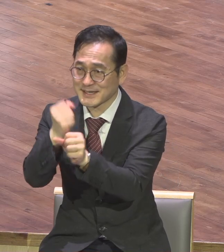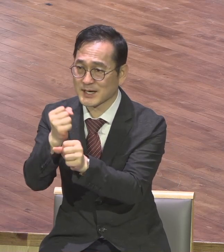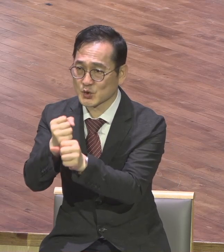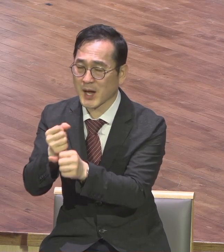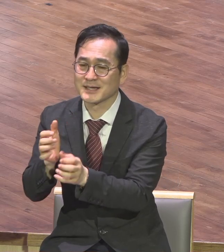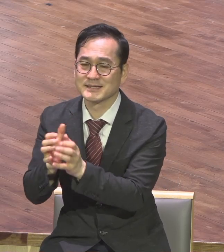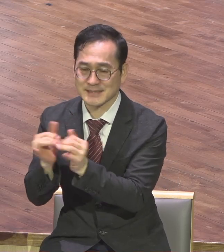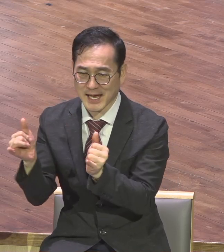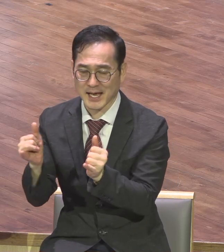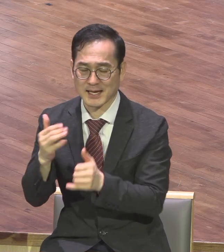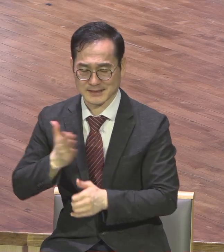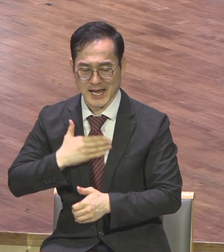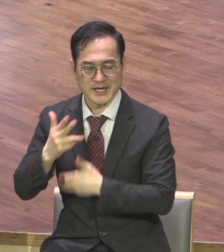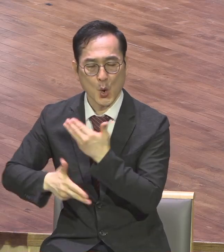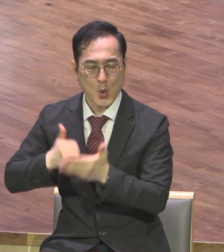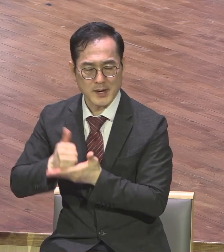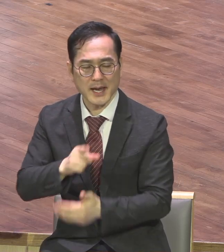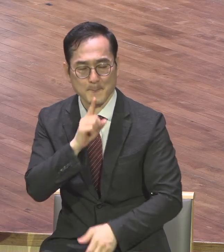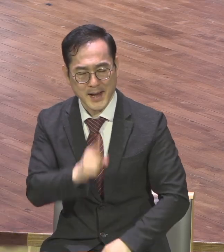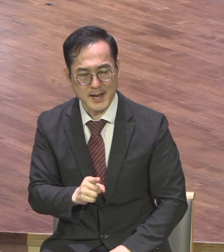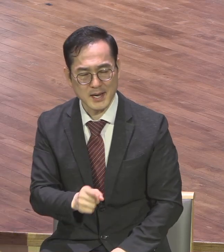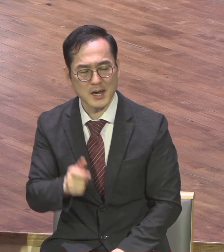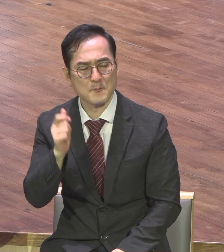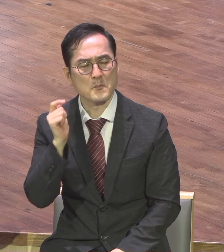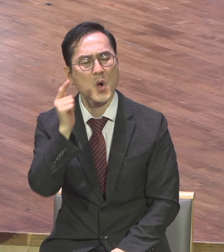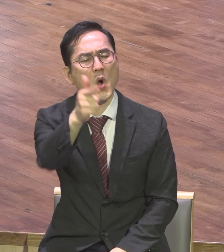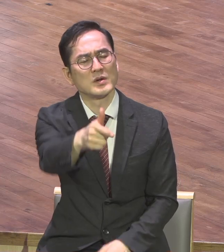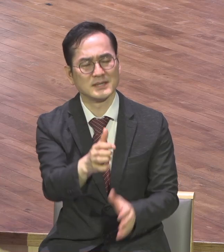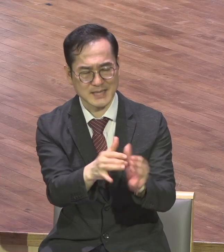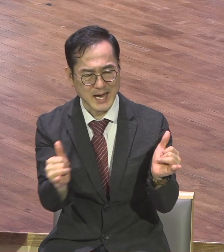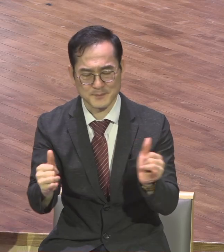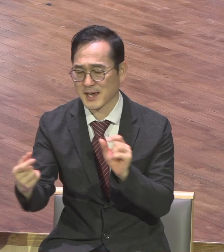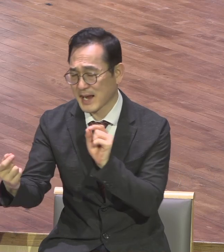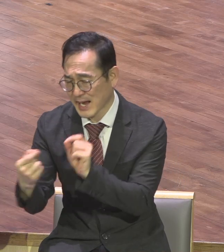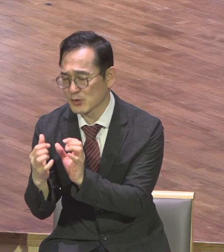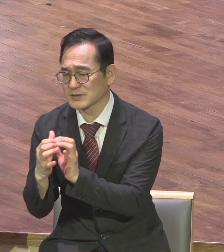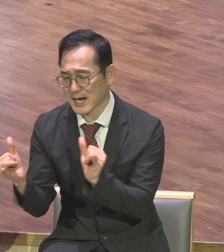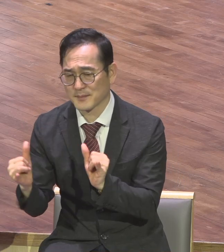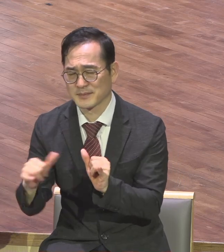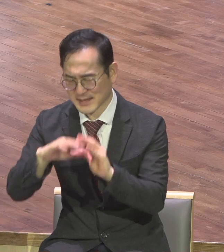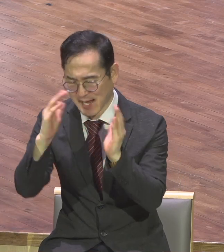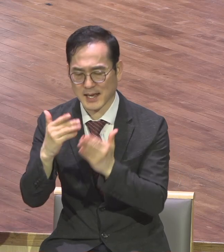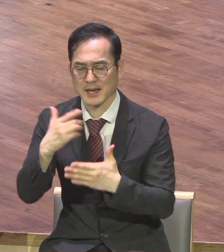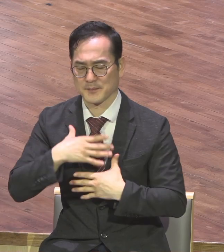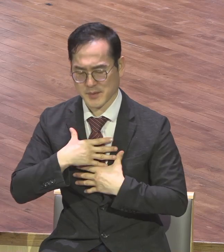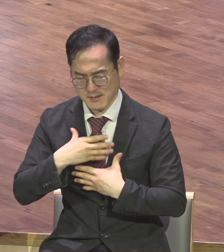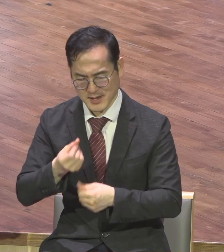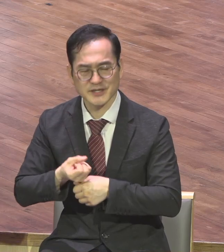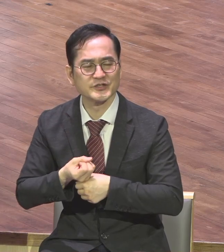말하노라 먼 데 있는 자들에게 자이든지 가까운 데 자이든지 평강이